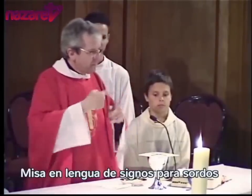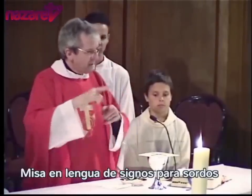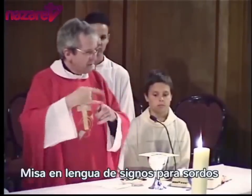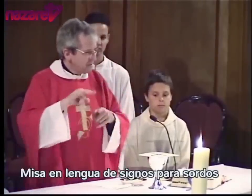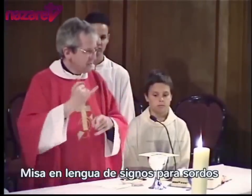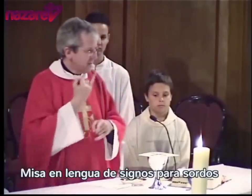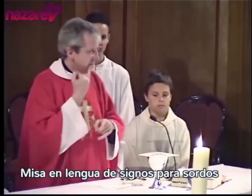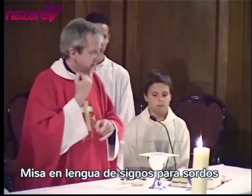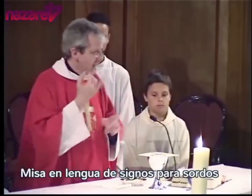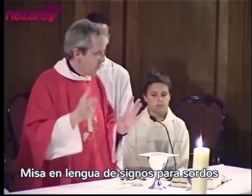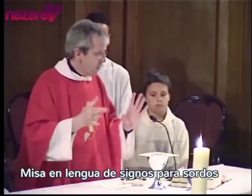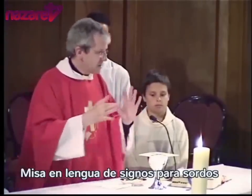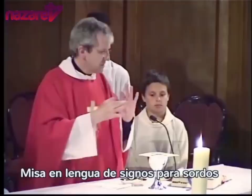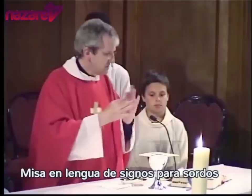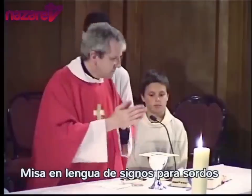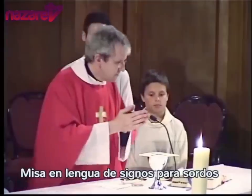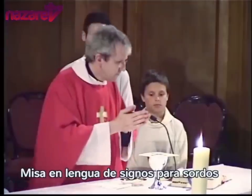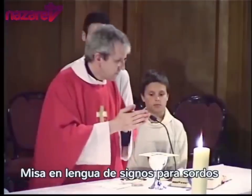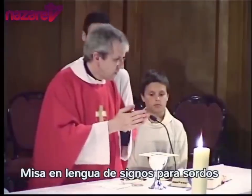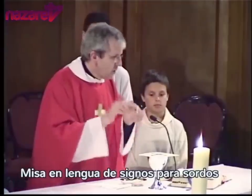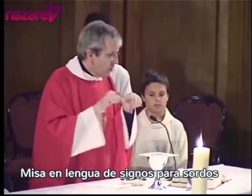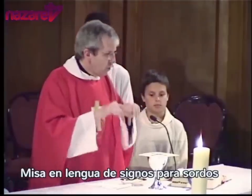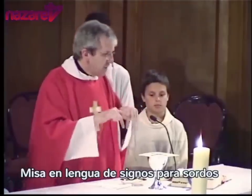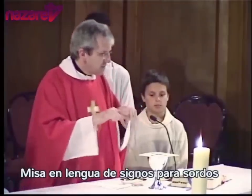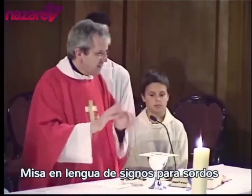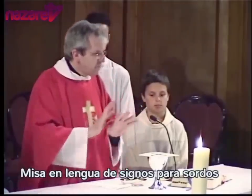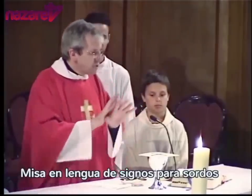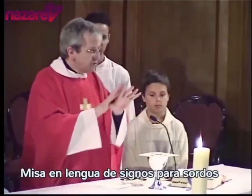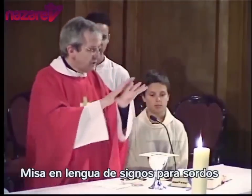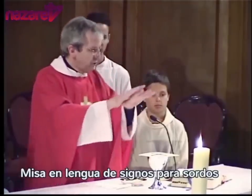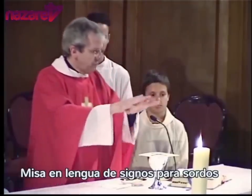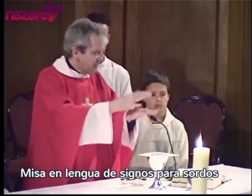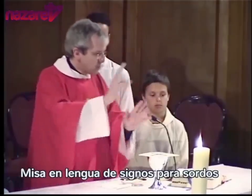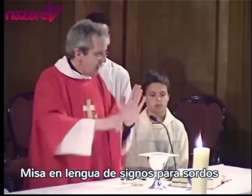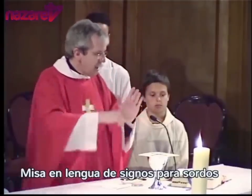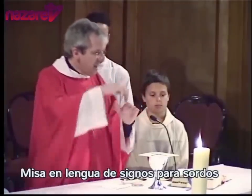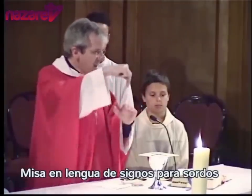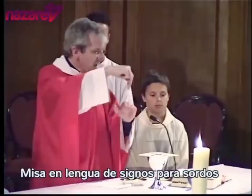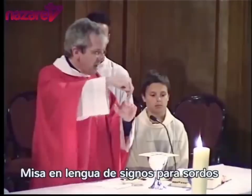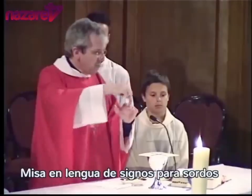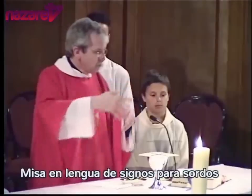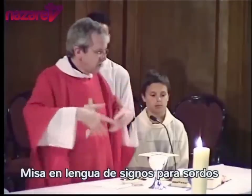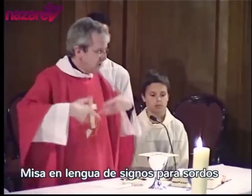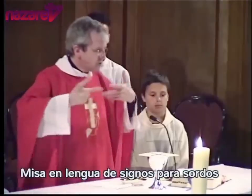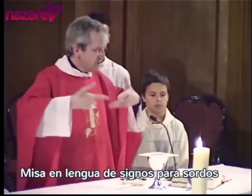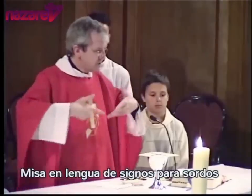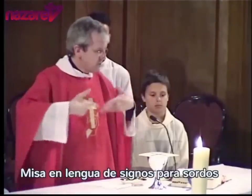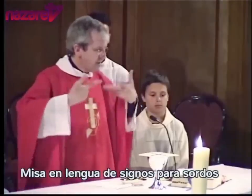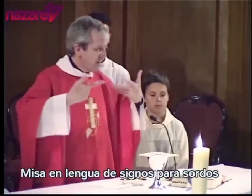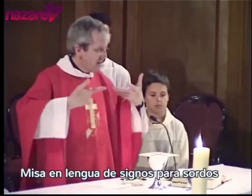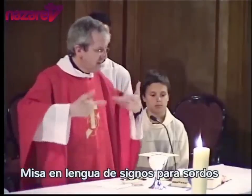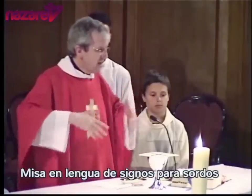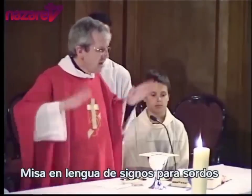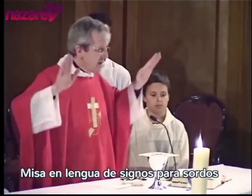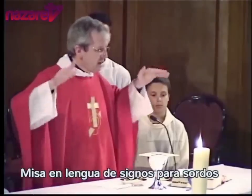dividido por la diversidad de lenguas. Con esta efusión de gozo pascual, el mundo entero se